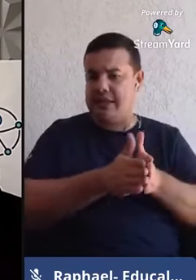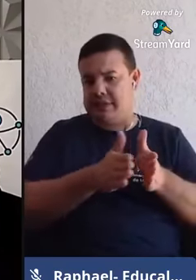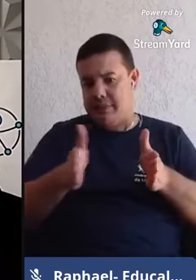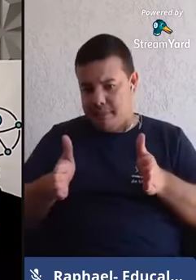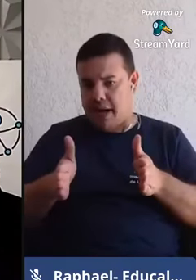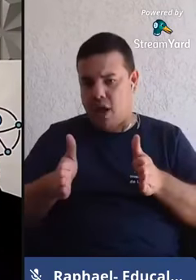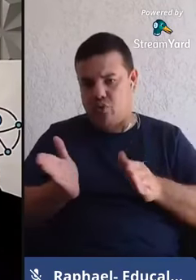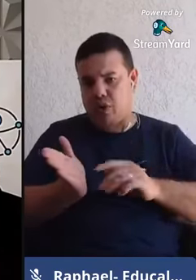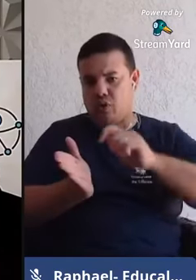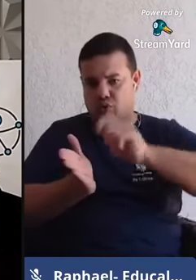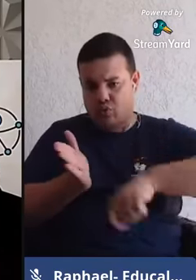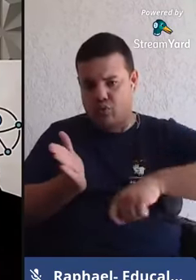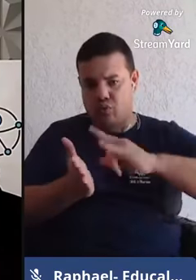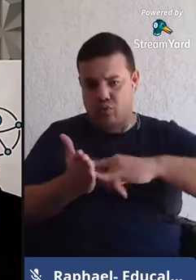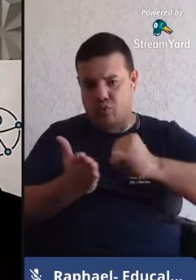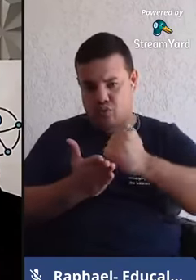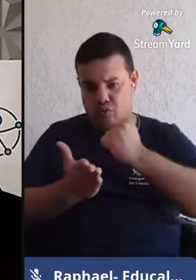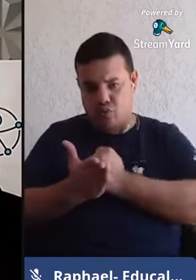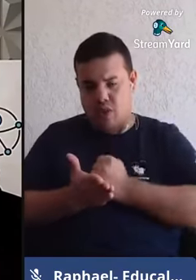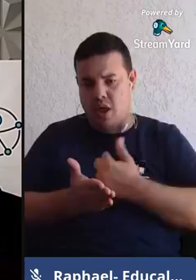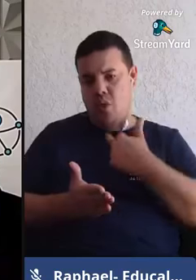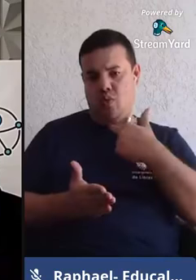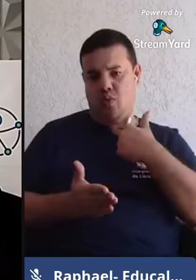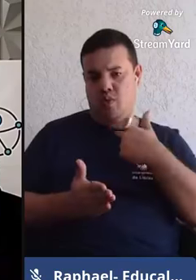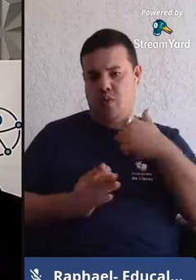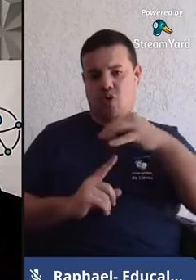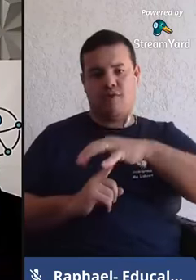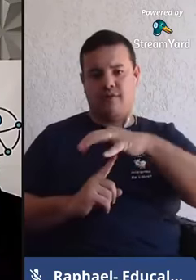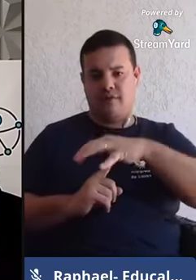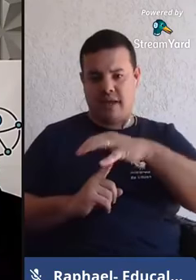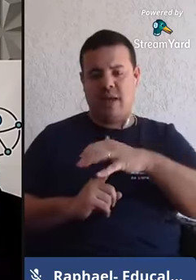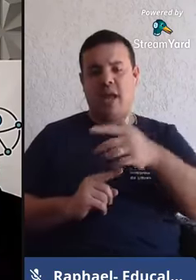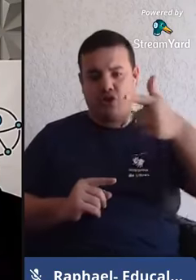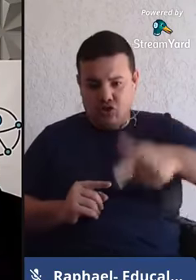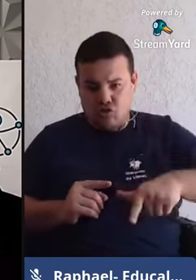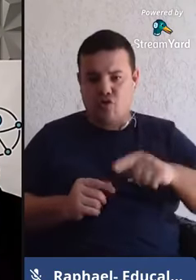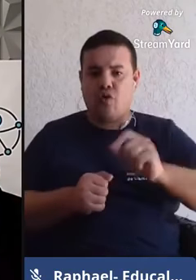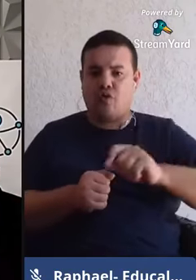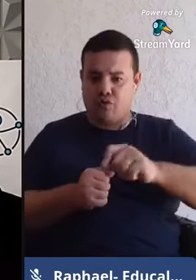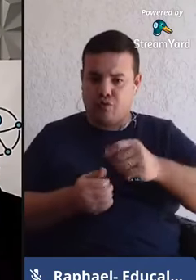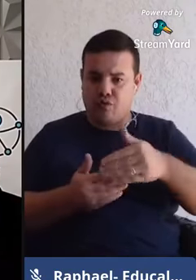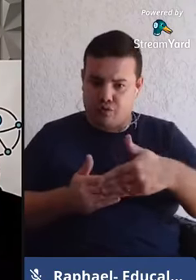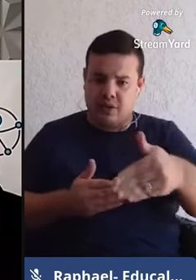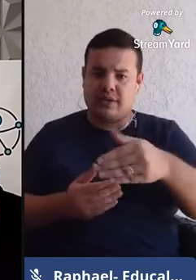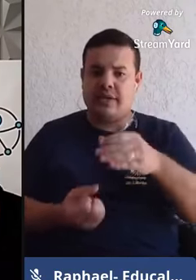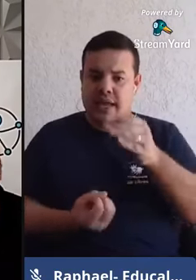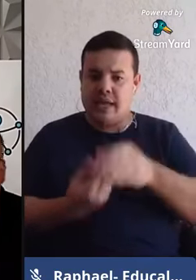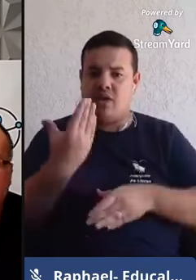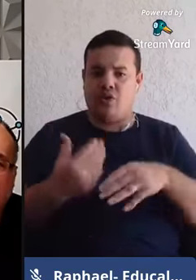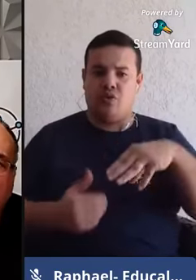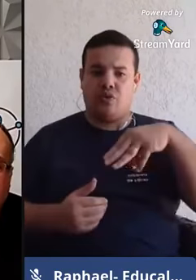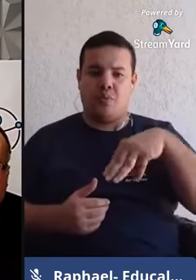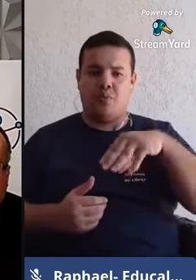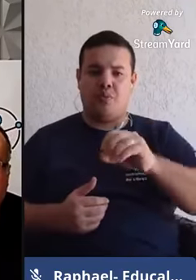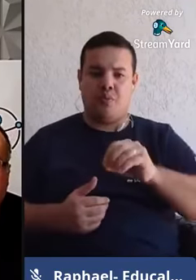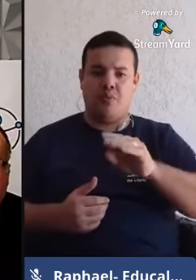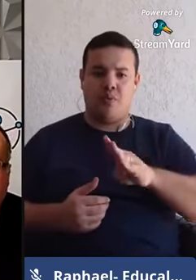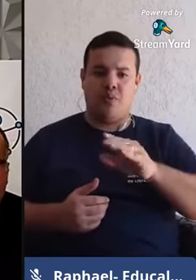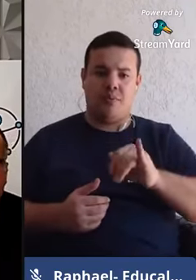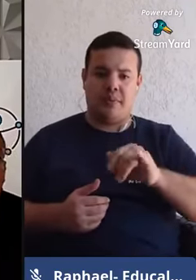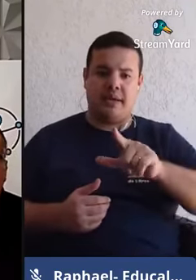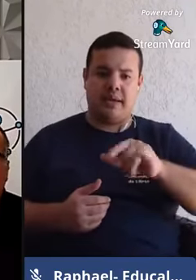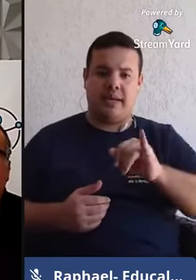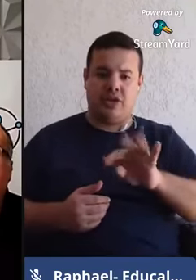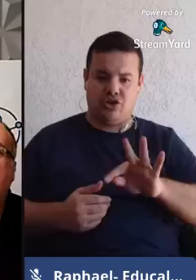prescrito em contrato, você pôde empreender de novo e você criou a Mobility. Isso. Nesse meio tempo, a revista